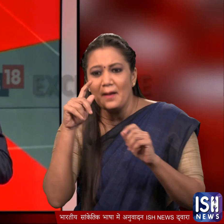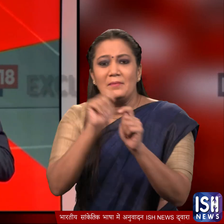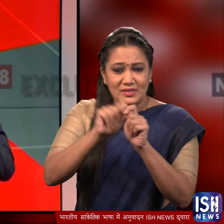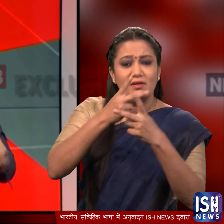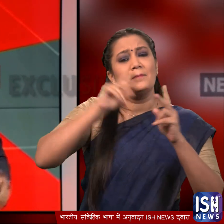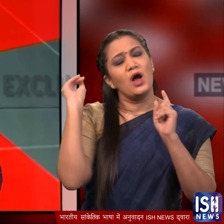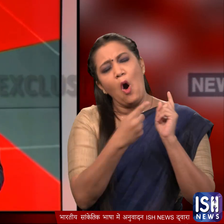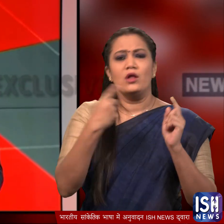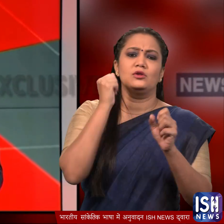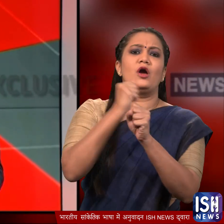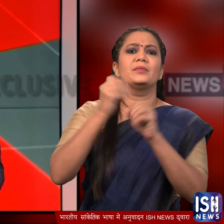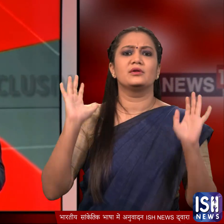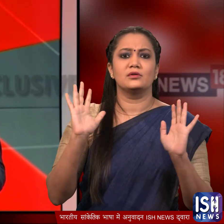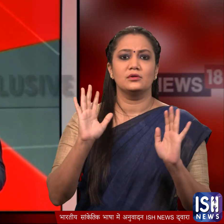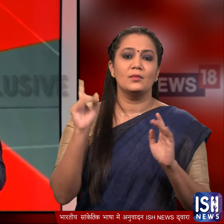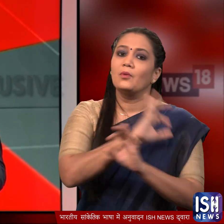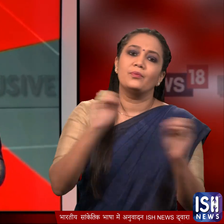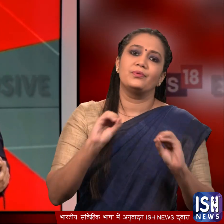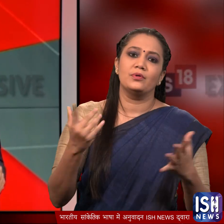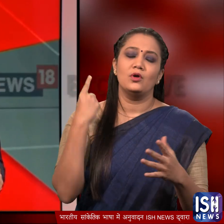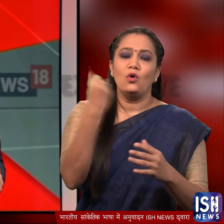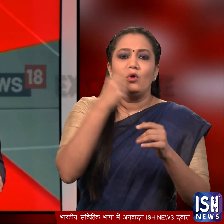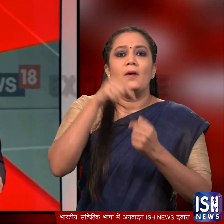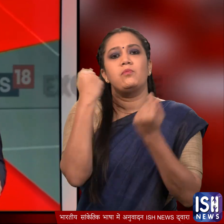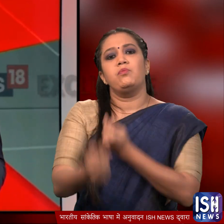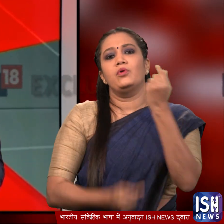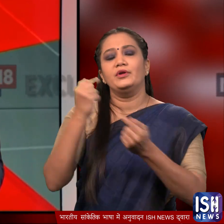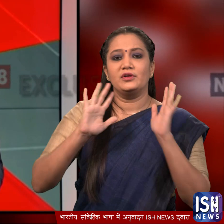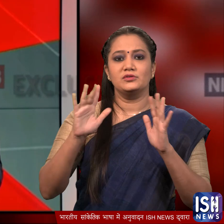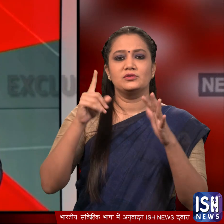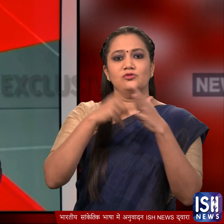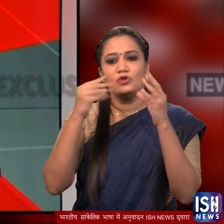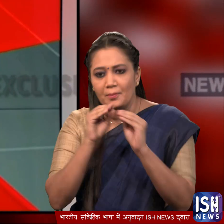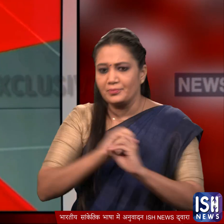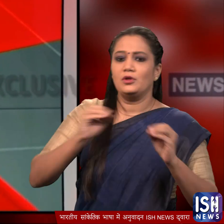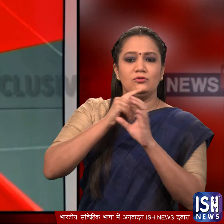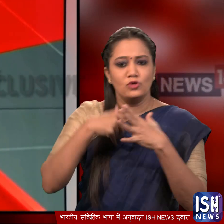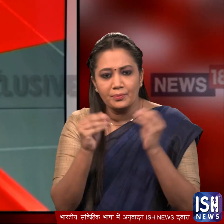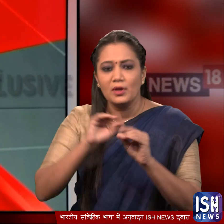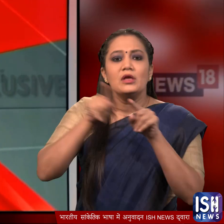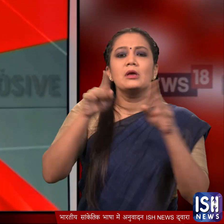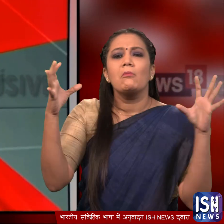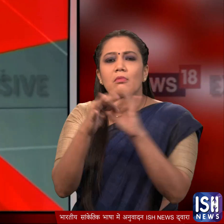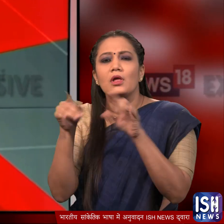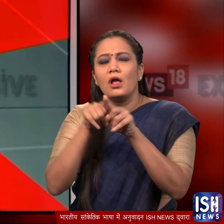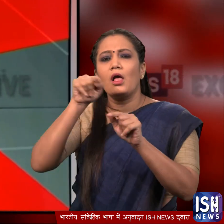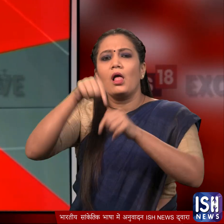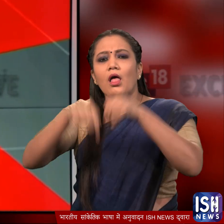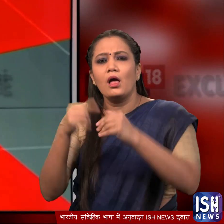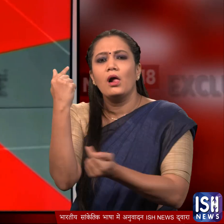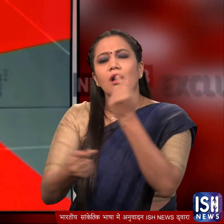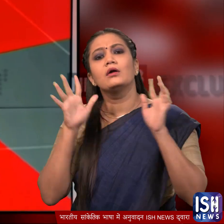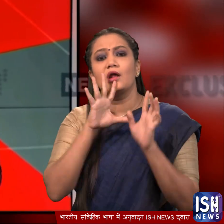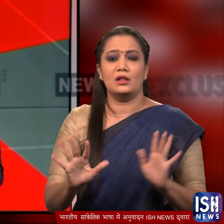हिसाब सभी सरकारों से मांगा जाए, लेकिन ऐसा होता नहीं दिख रहा। सिर्फ राजनीति हो रही है और वो भी बेरोजगारी के मुद्दे को चुनावी मुद्दा बनाने